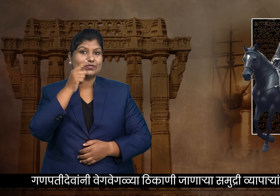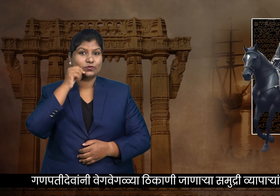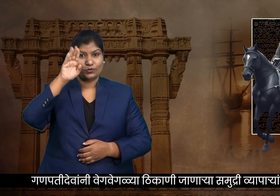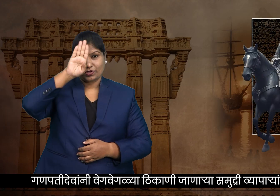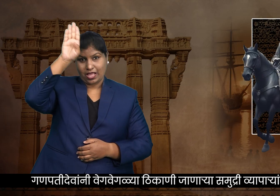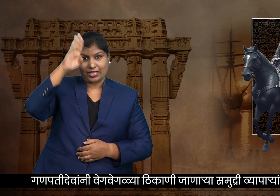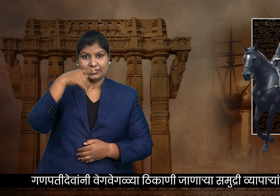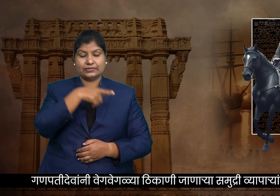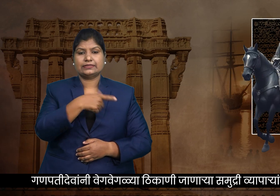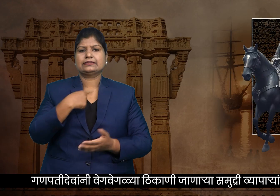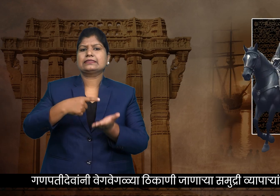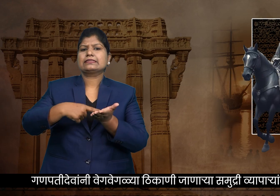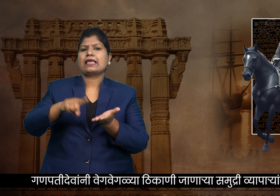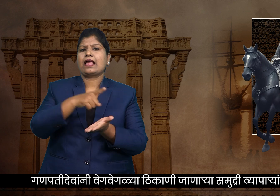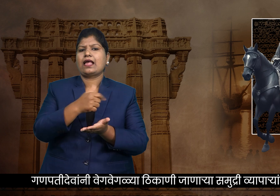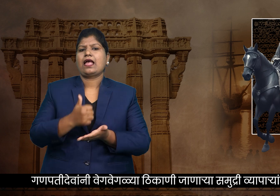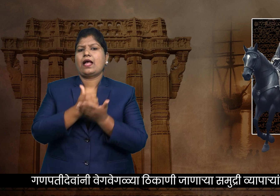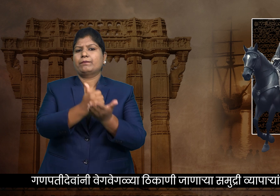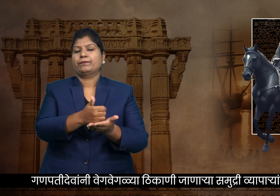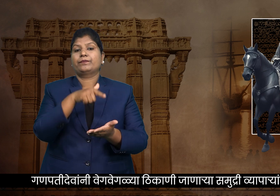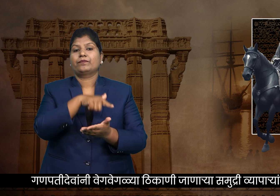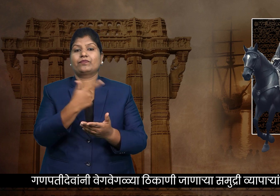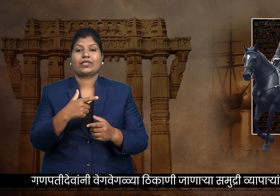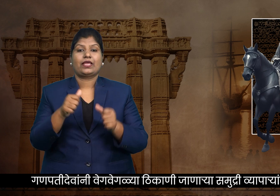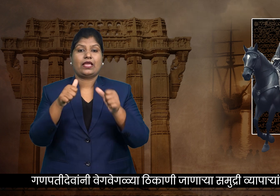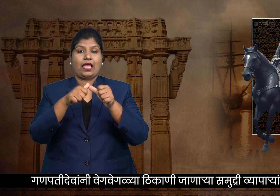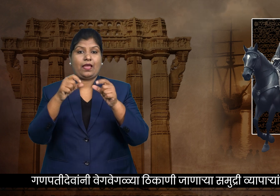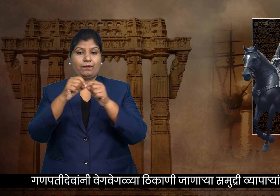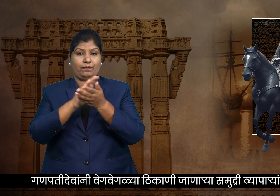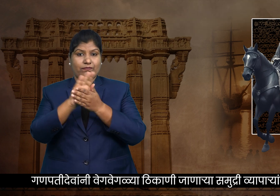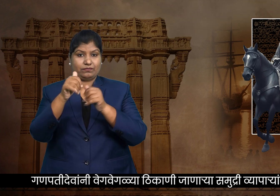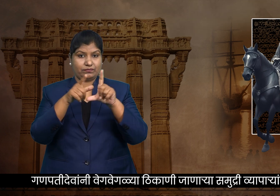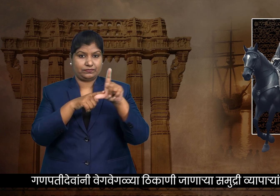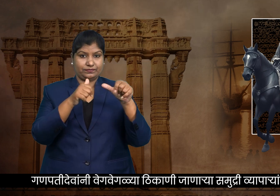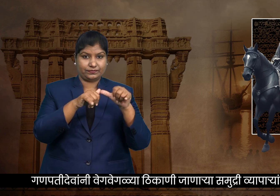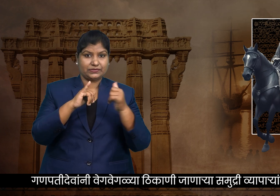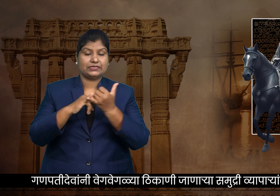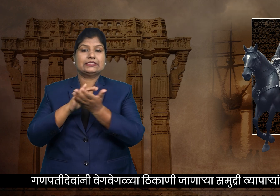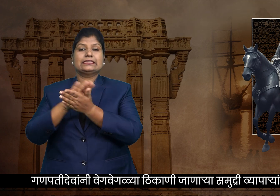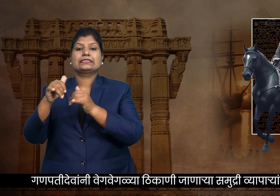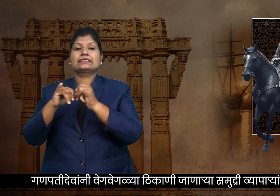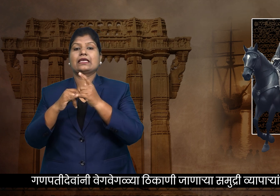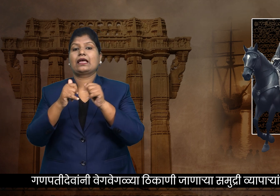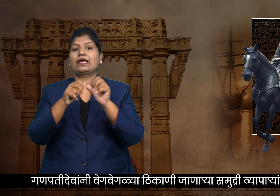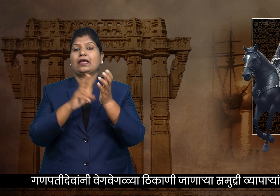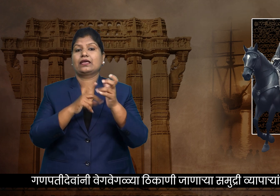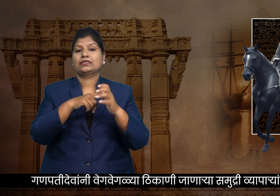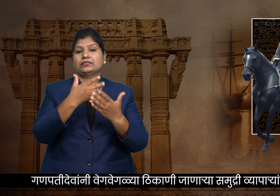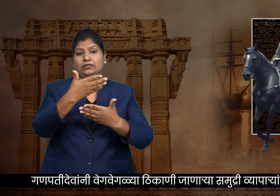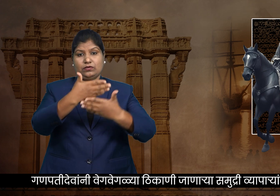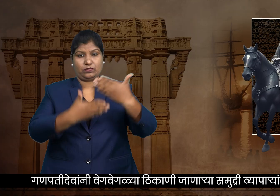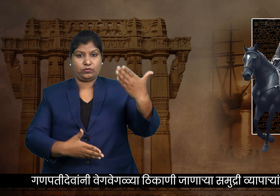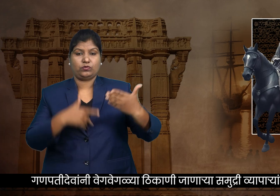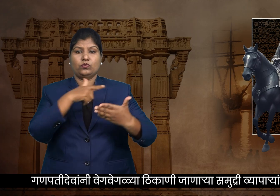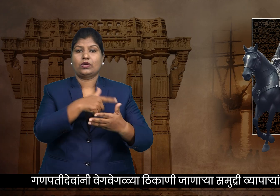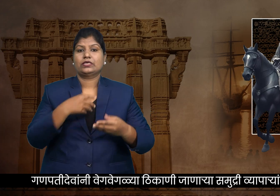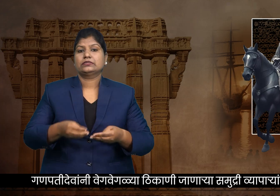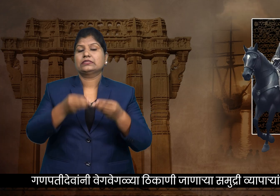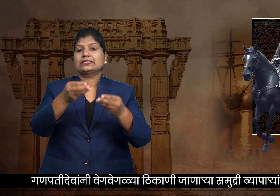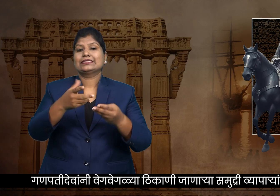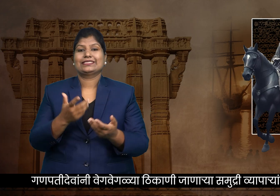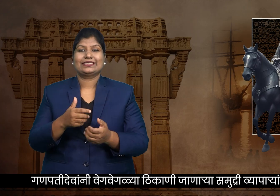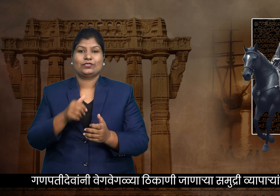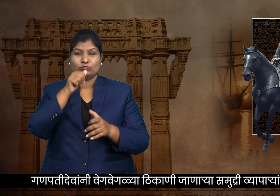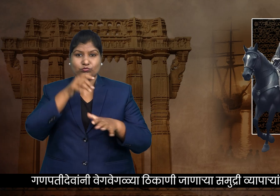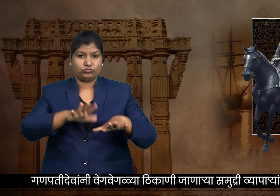गणपतीदेवाने वेगवेगळ्या ठिकाणी जाणाऱ्या समृद्धी व्यापाऱ्यांना अभयशासन दिले.